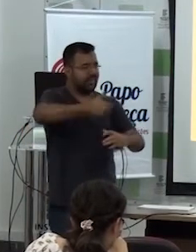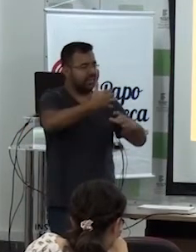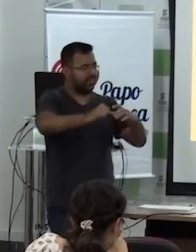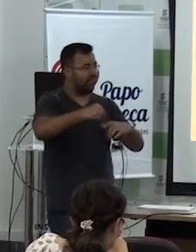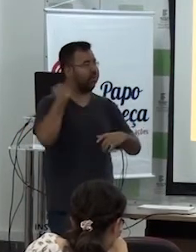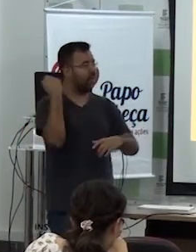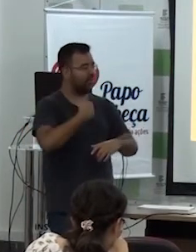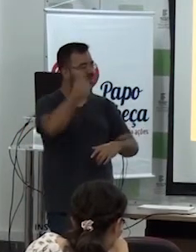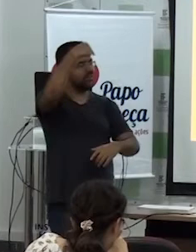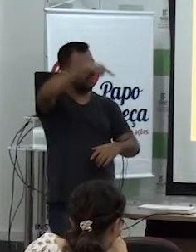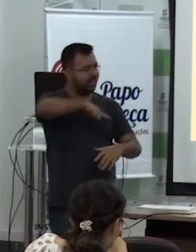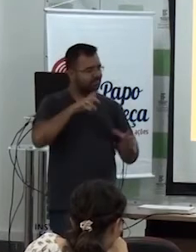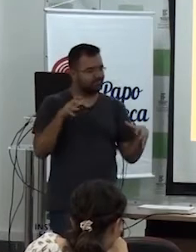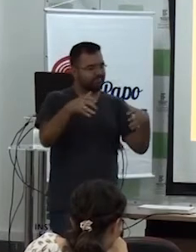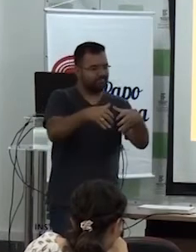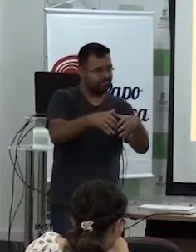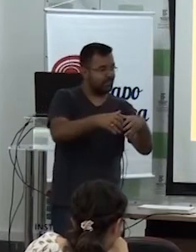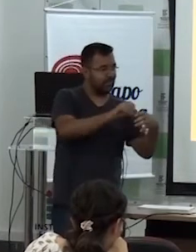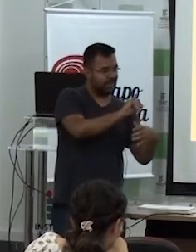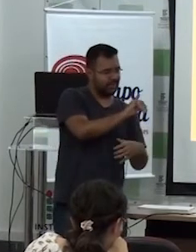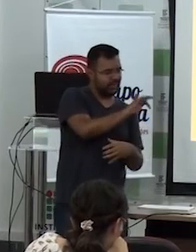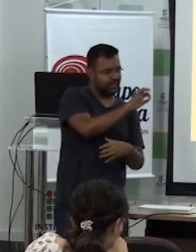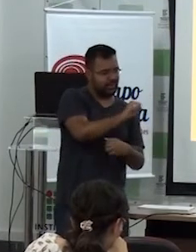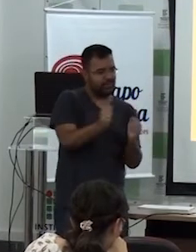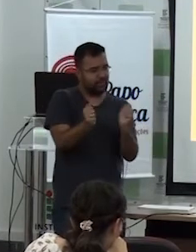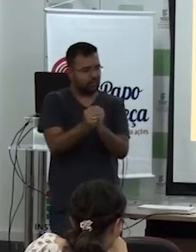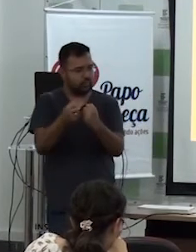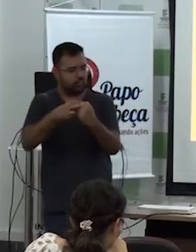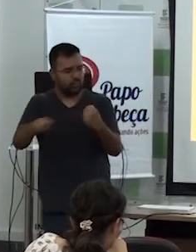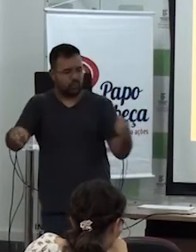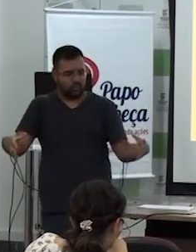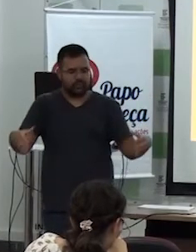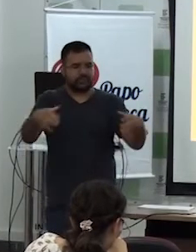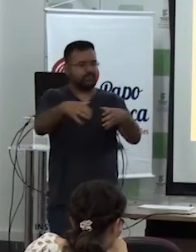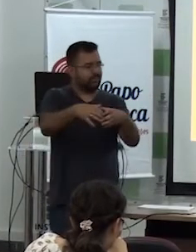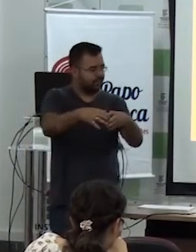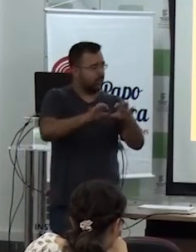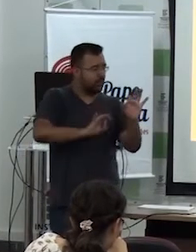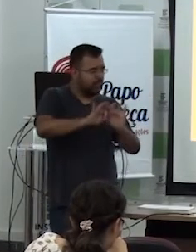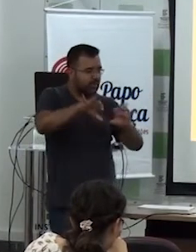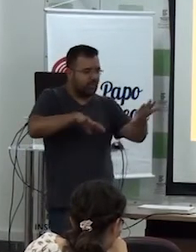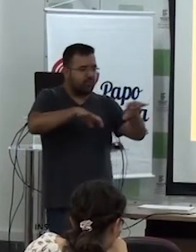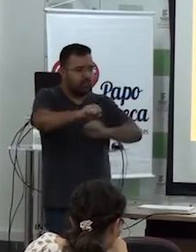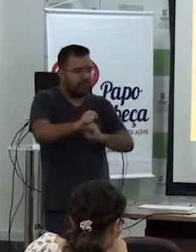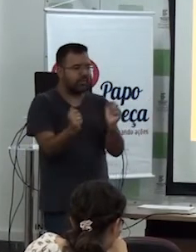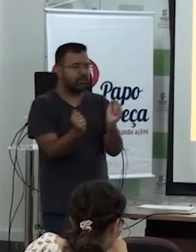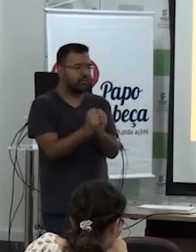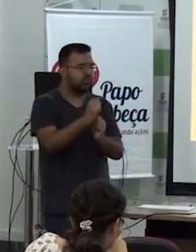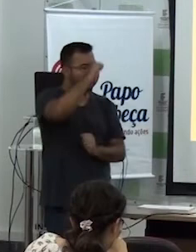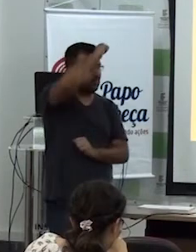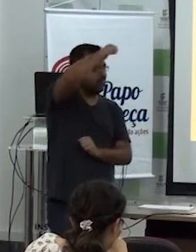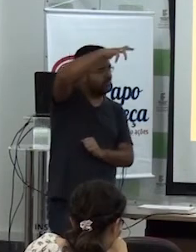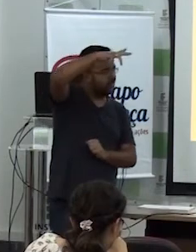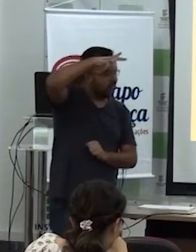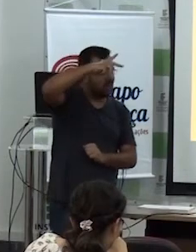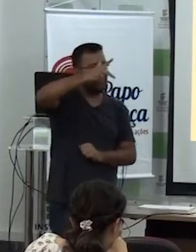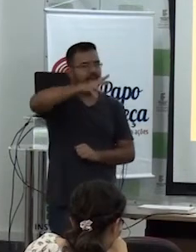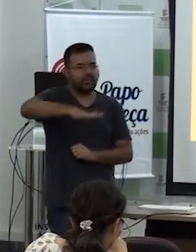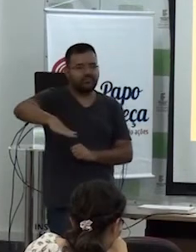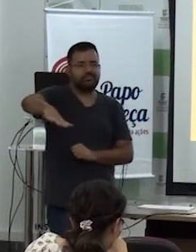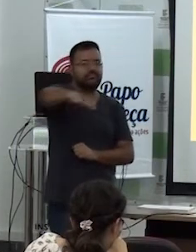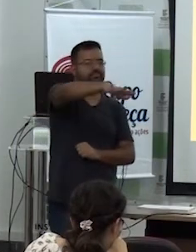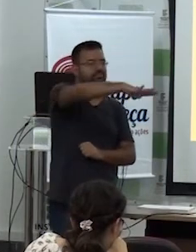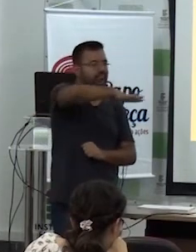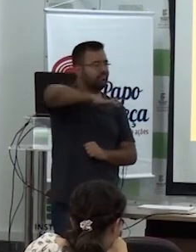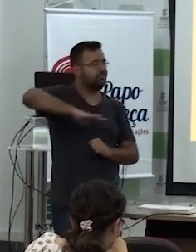time. E a formação tem sido muito boa. Outras prefeituras que estão nos